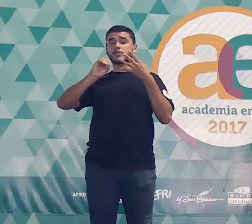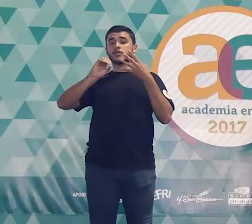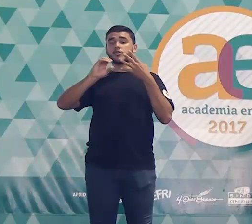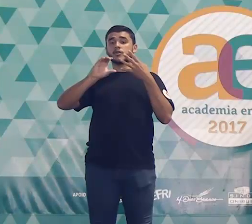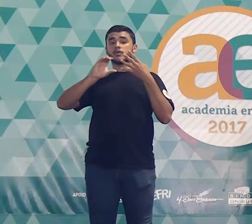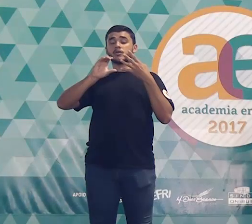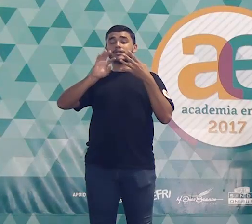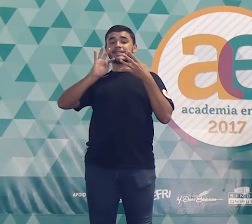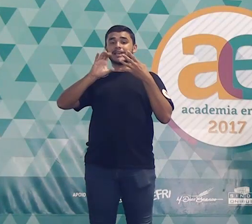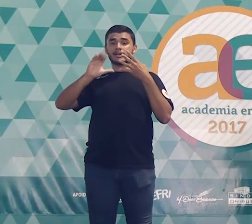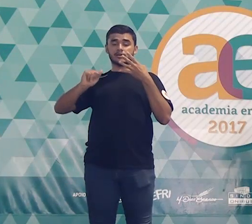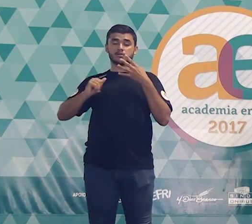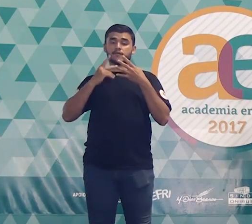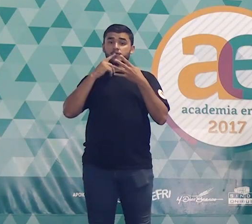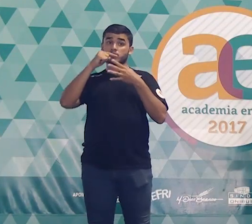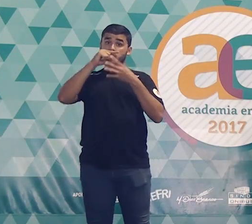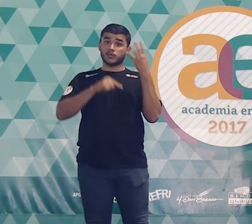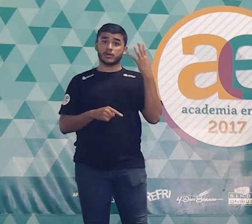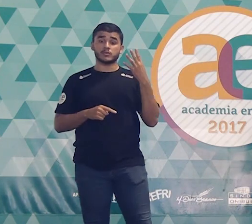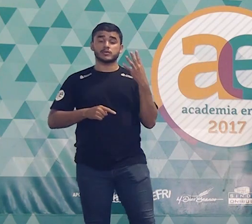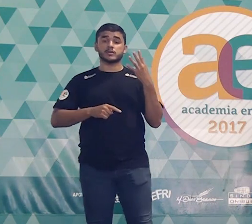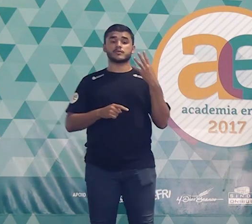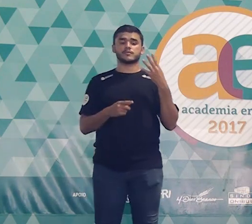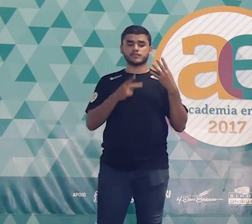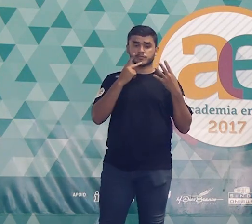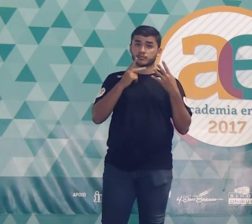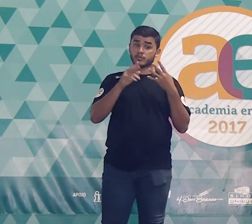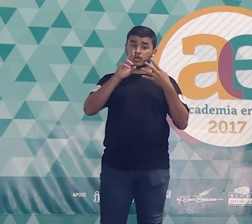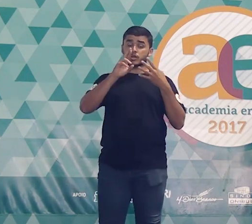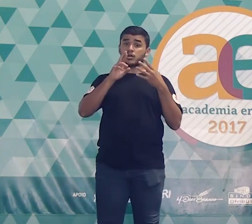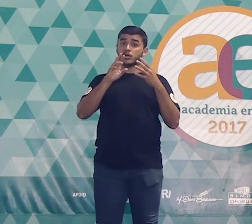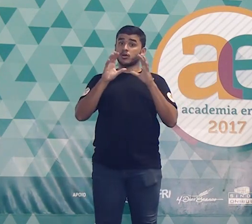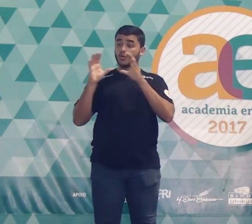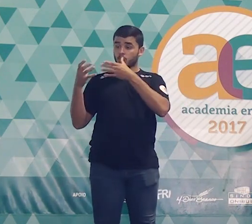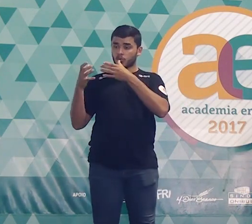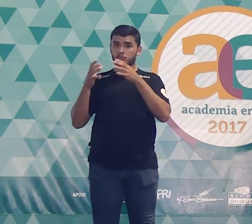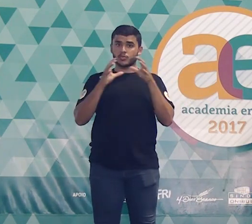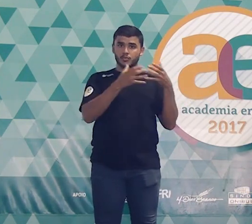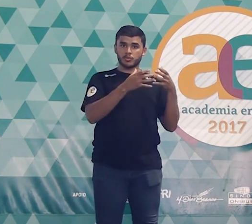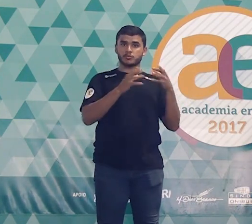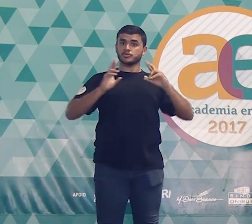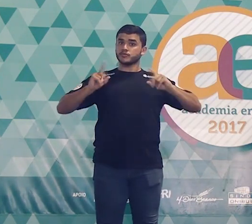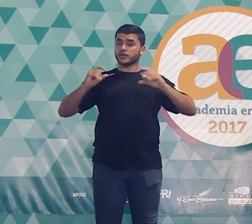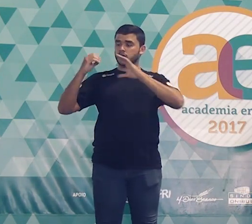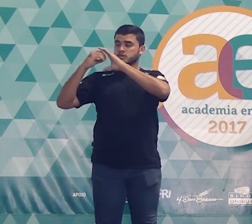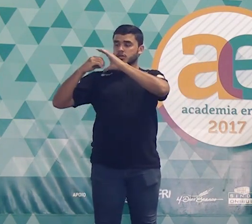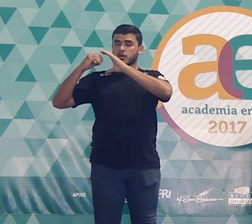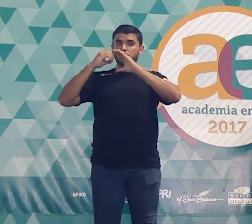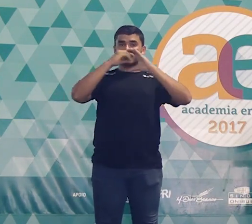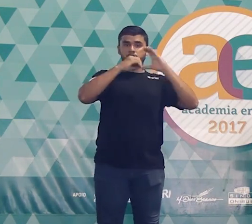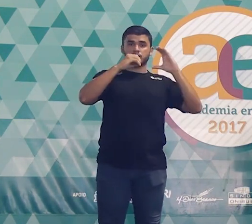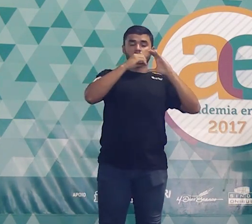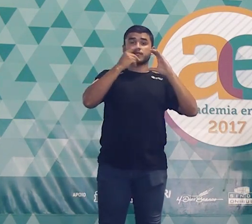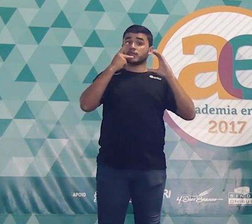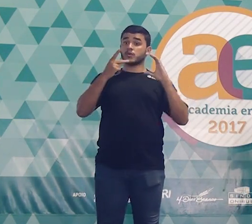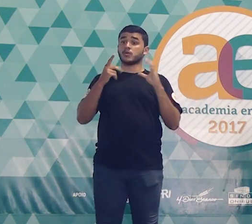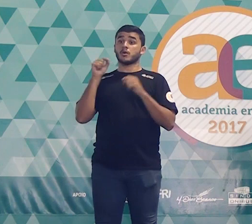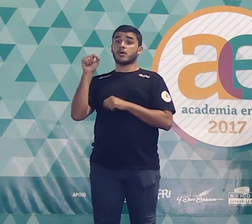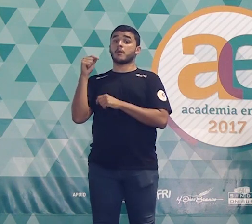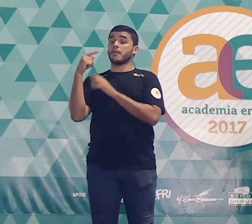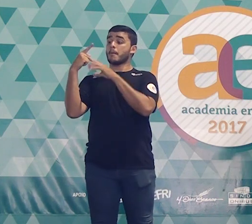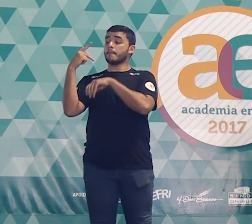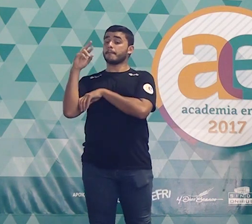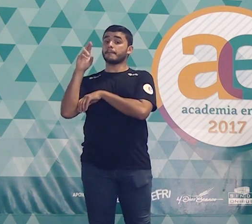diferença marcante entre a célula procariótica e eucariótica é que a célula procariótica você não visualiza o núcleo porque não existe um